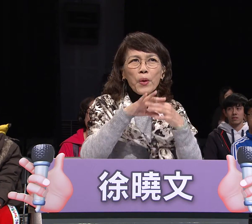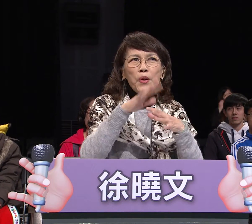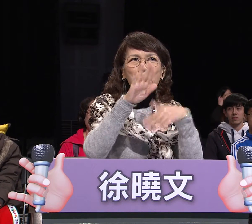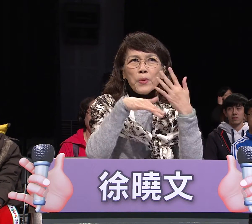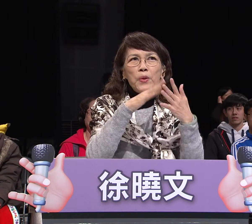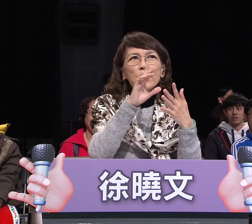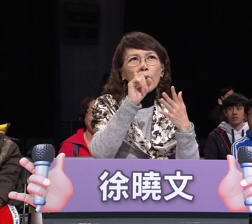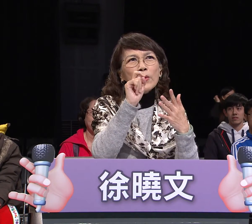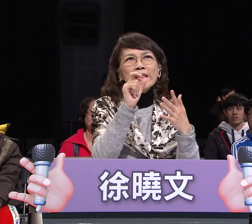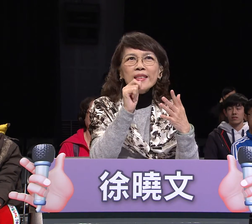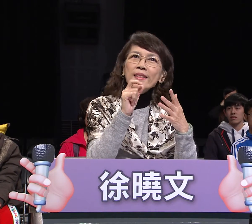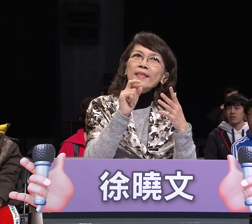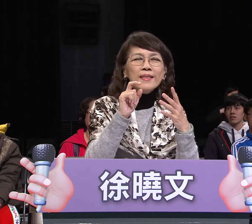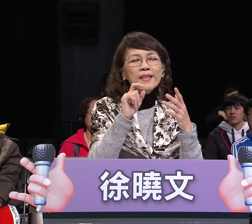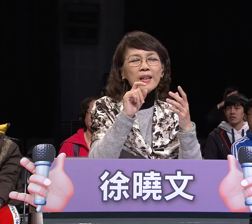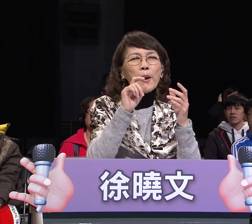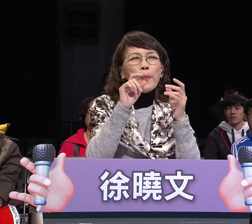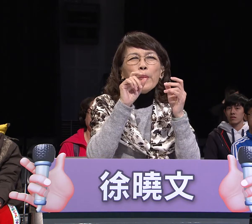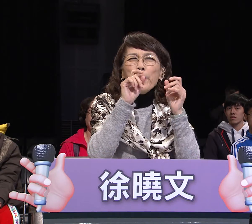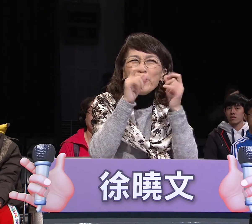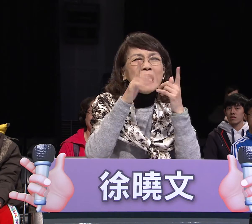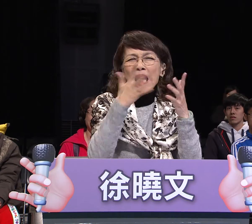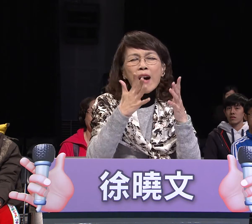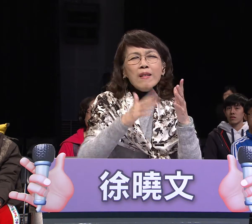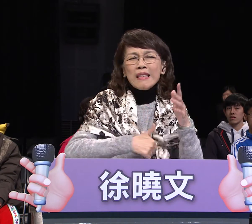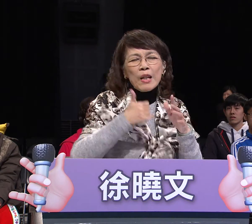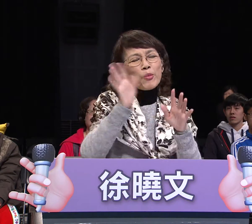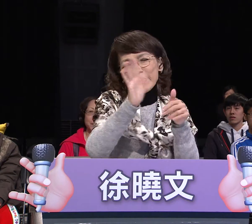少一点，所以手语会有一点怎么说呢，不一